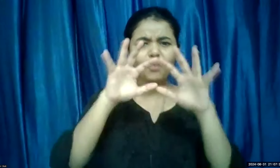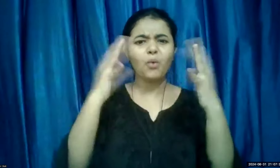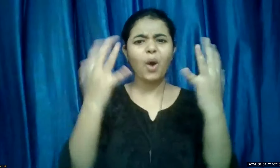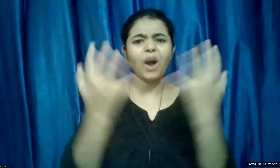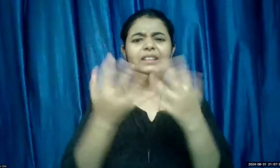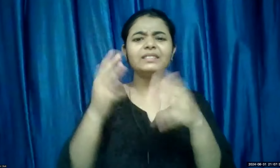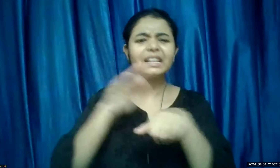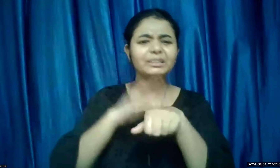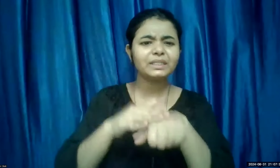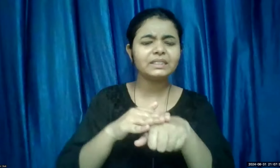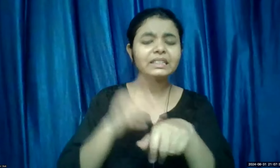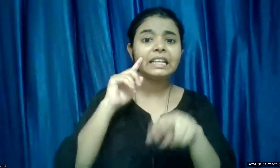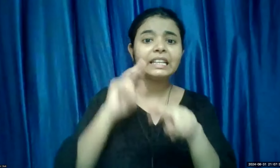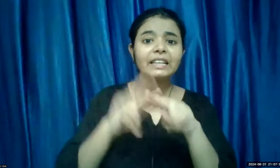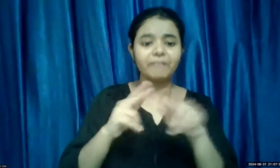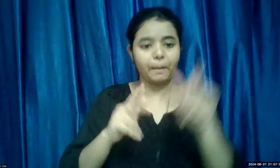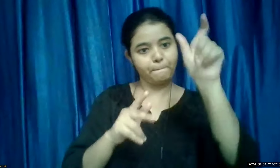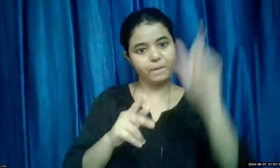है ना,